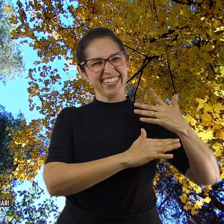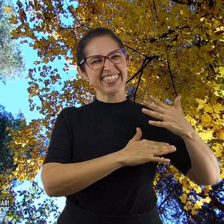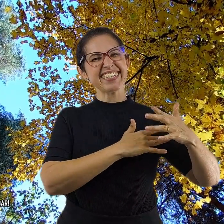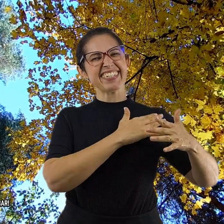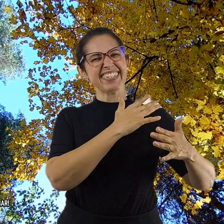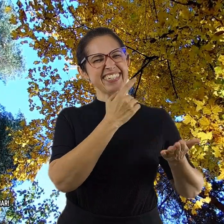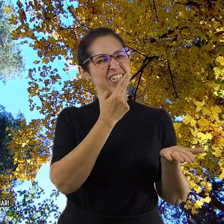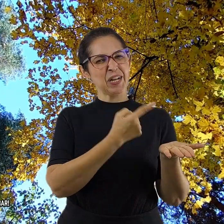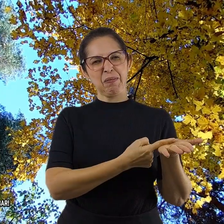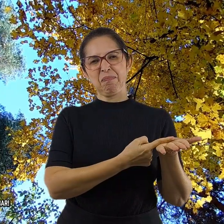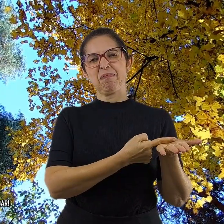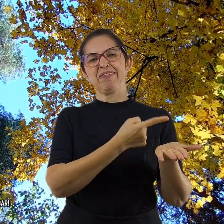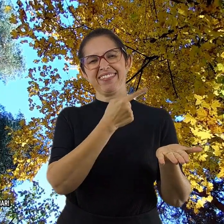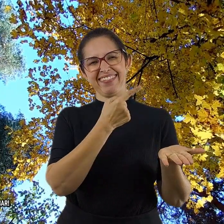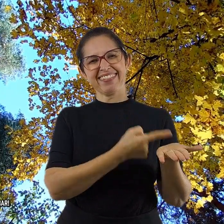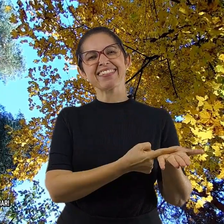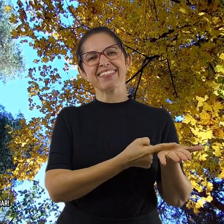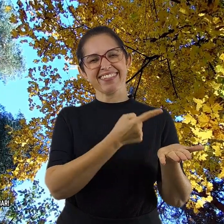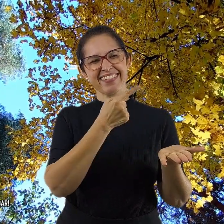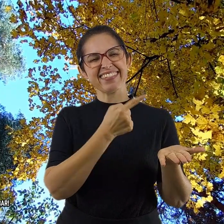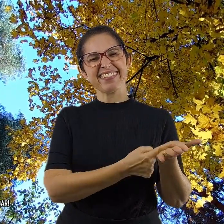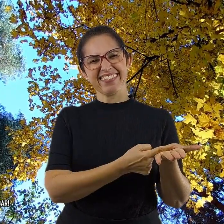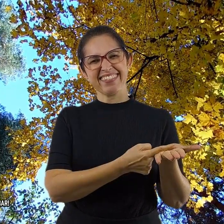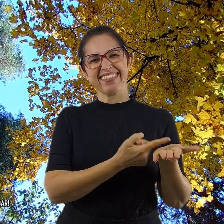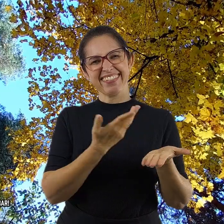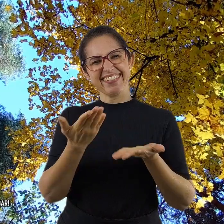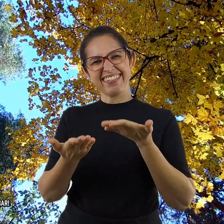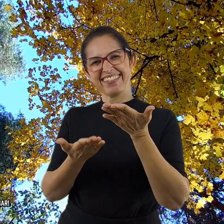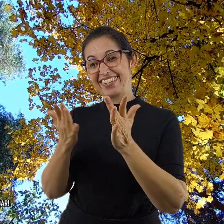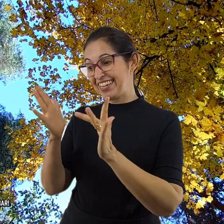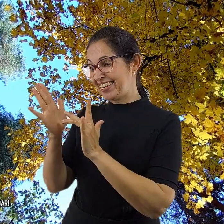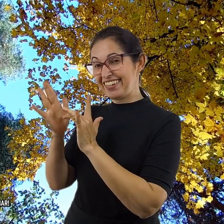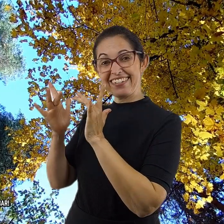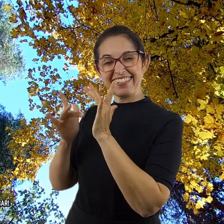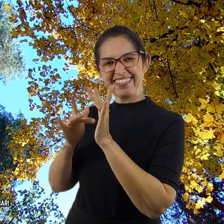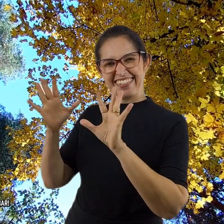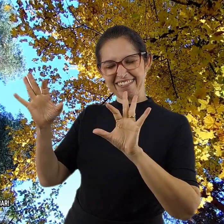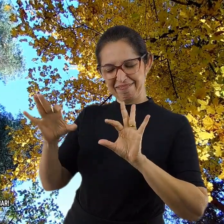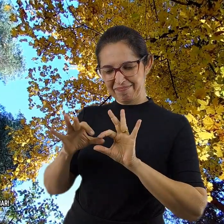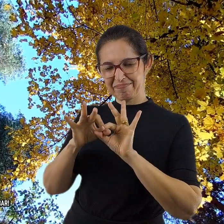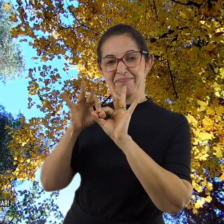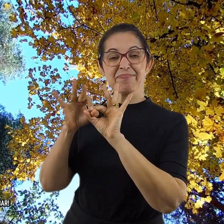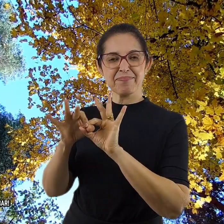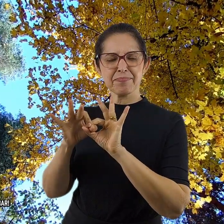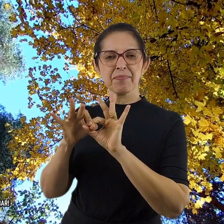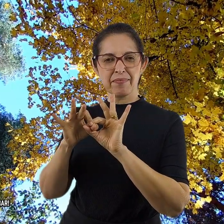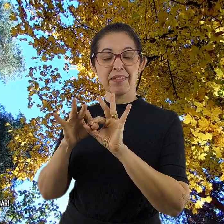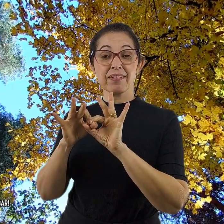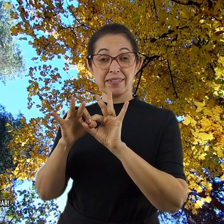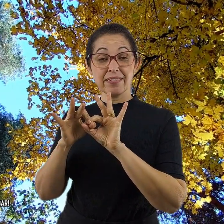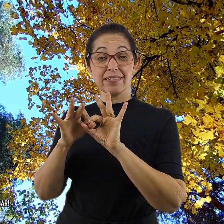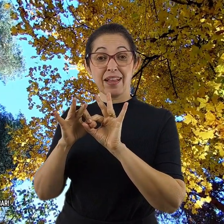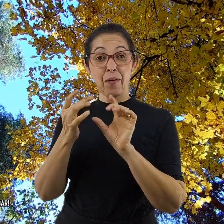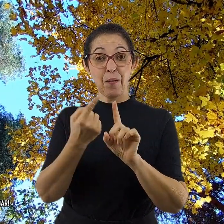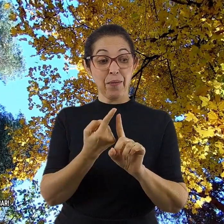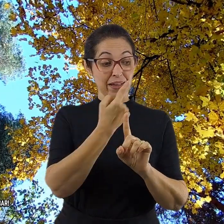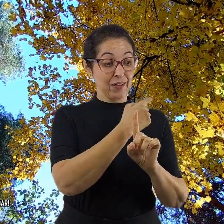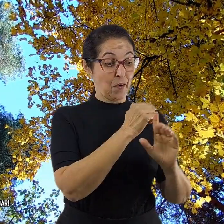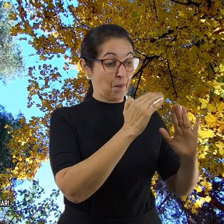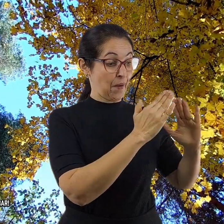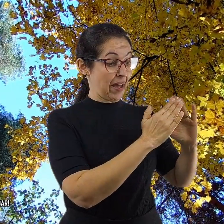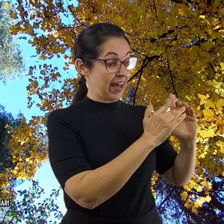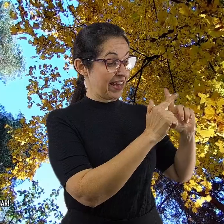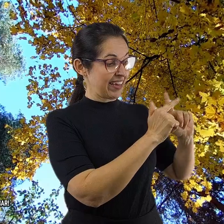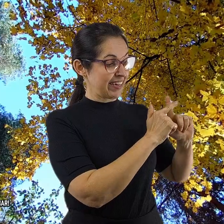Comprometida, uma igreja que estava comprometida com Jesus. Aquilo que nós falamos da igreja primitiva: eu